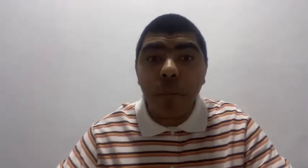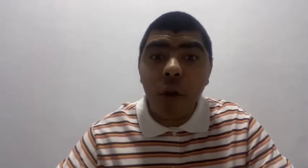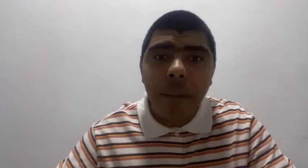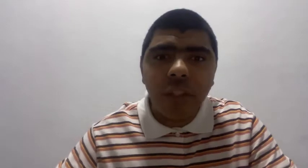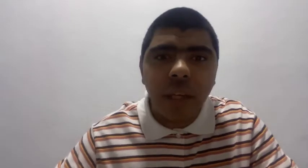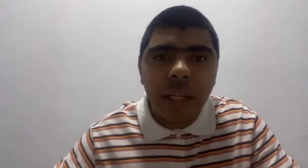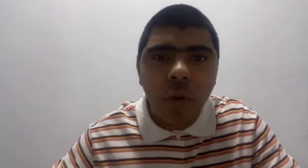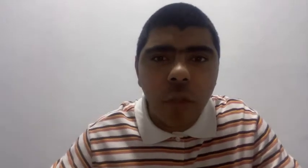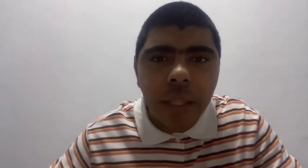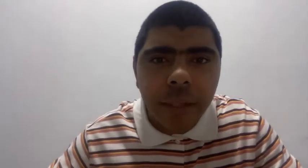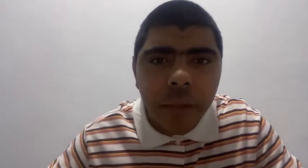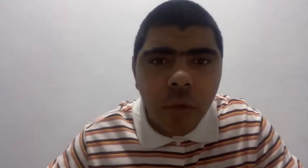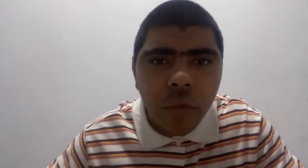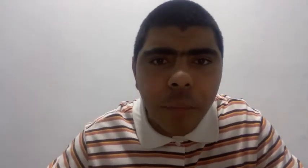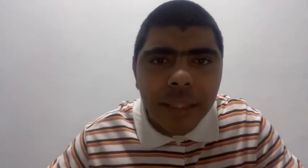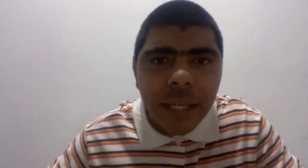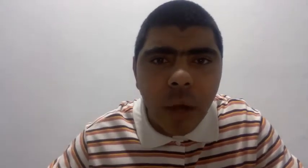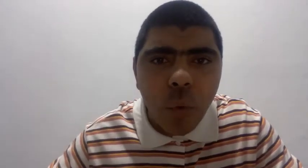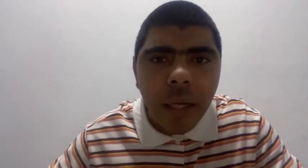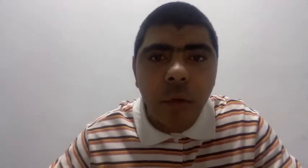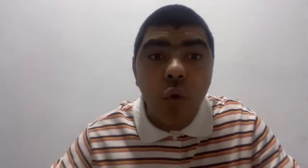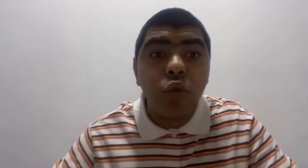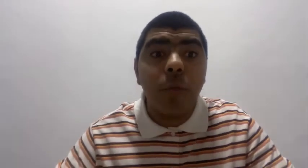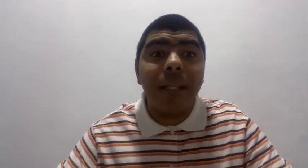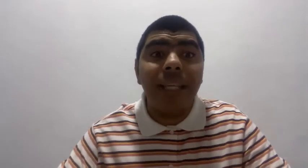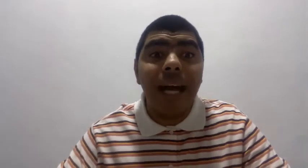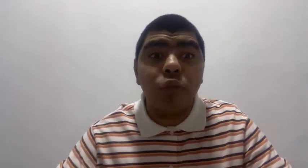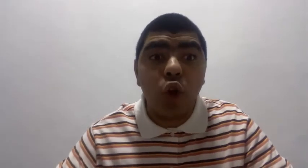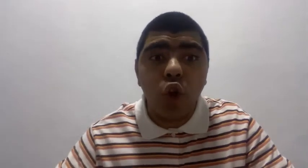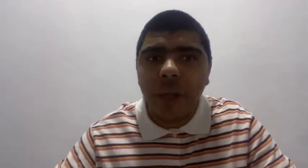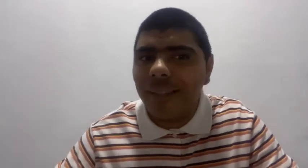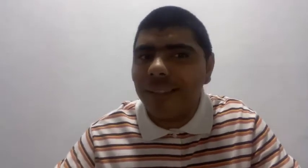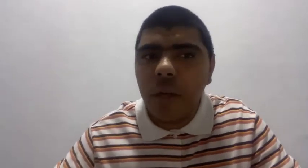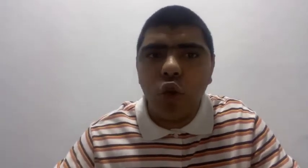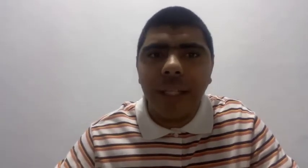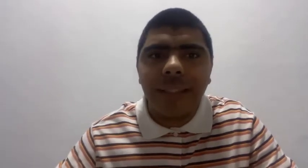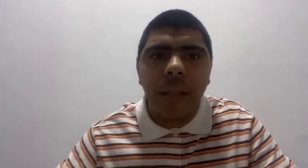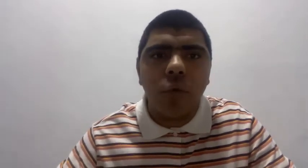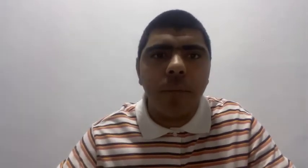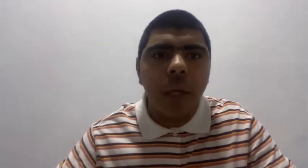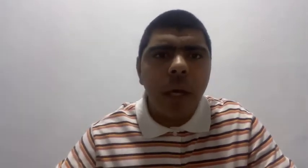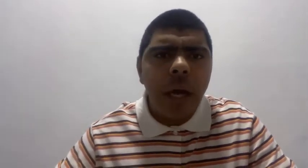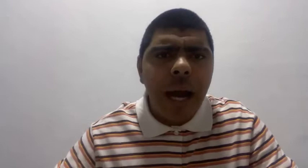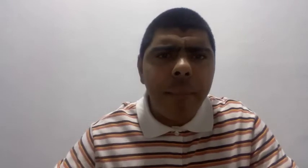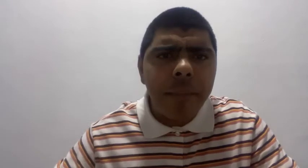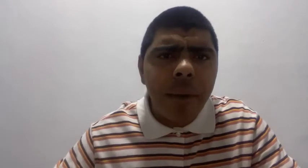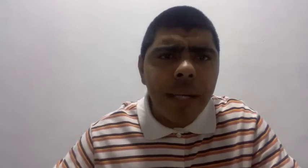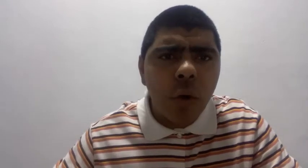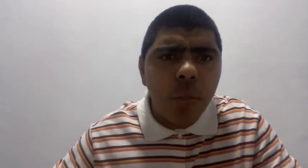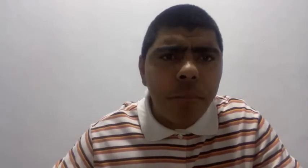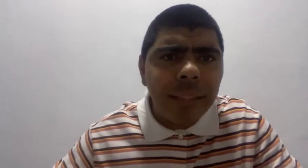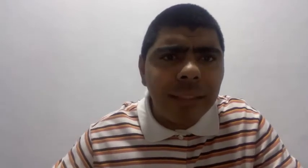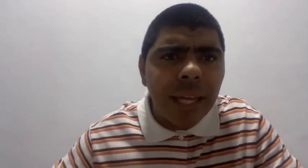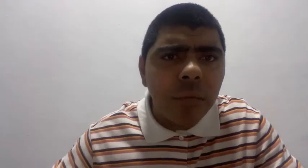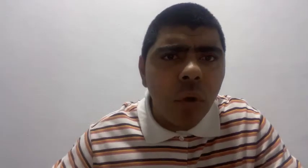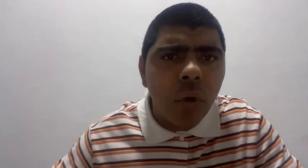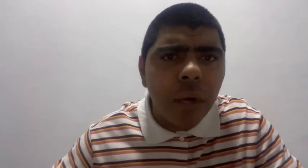por la misericordia de Dios. Dios bendiga a Juan Cruz. Dios bendiga a todos los que se están conectando. Amén. Vaya compartiendo